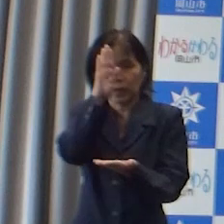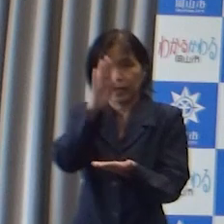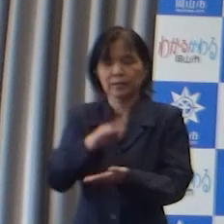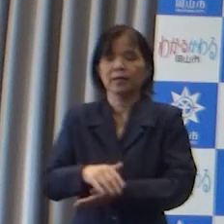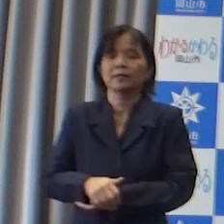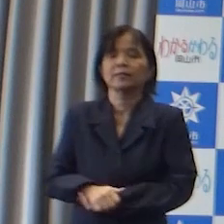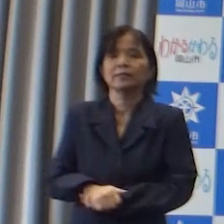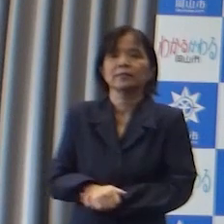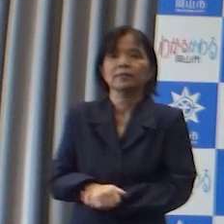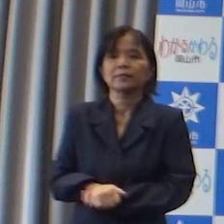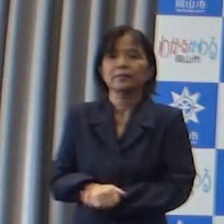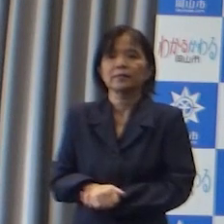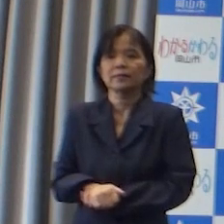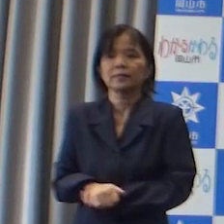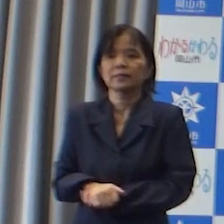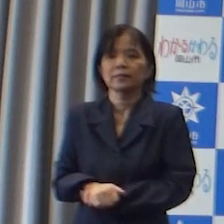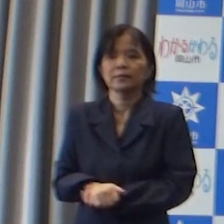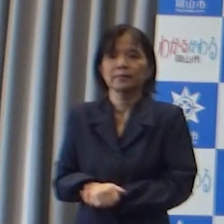いと思います。